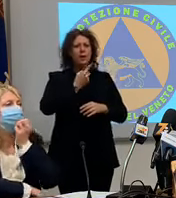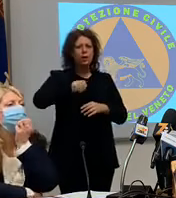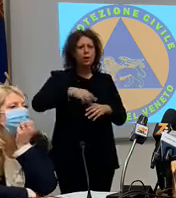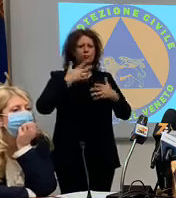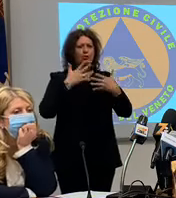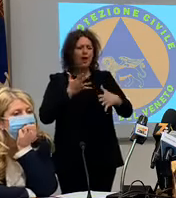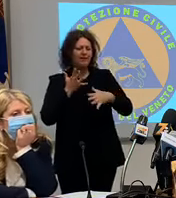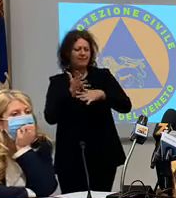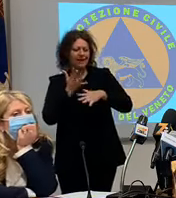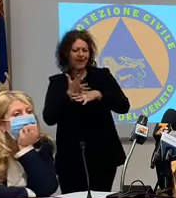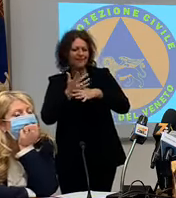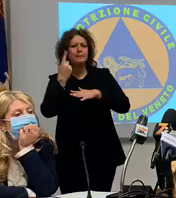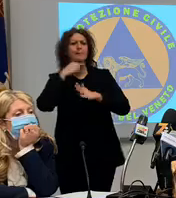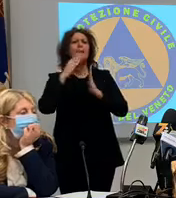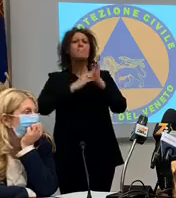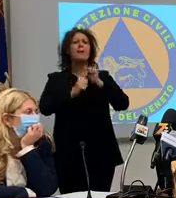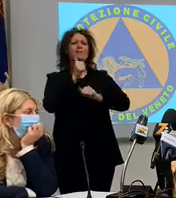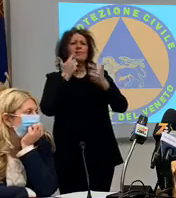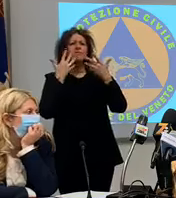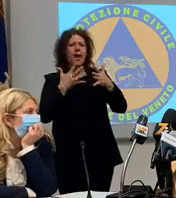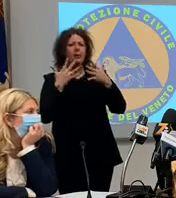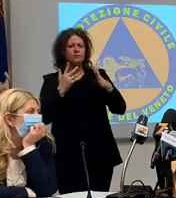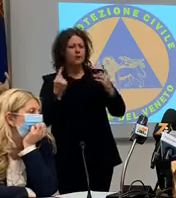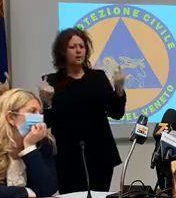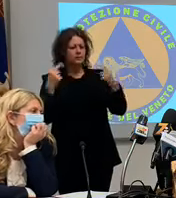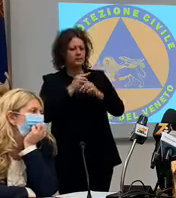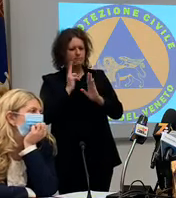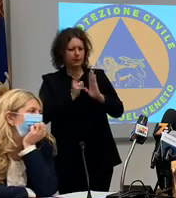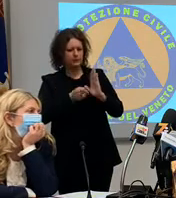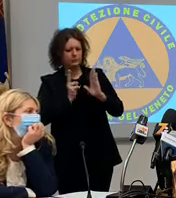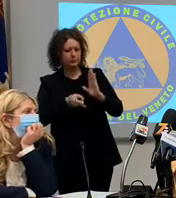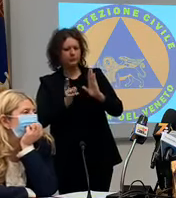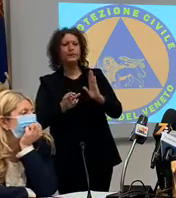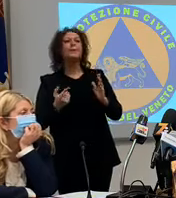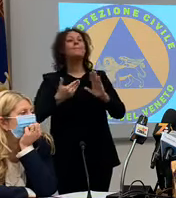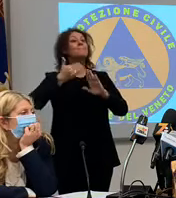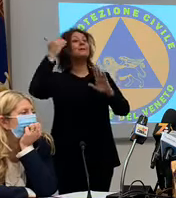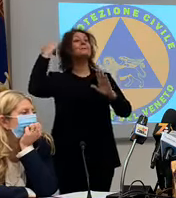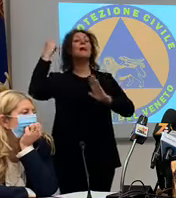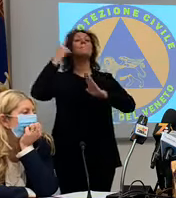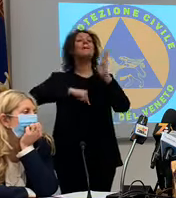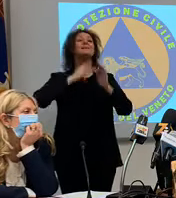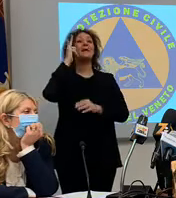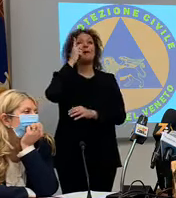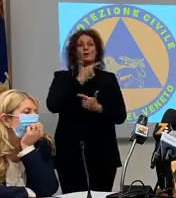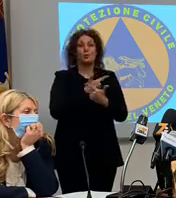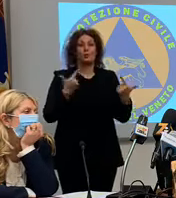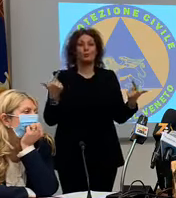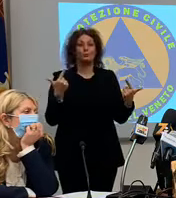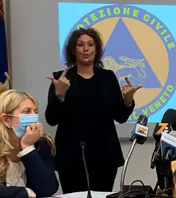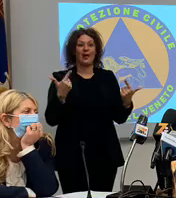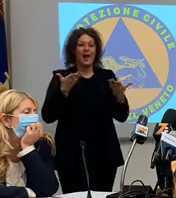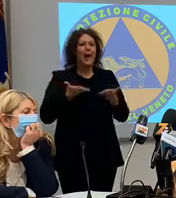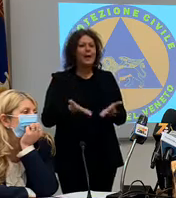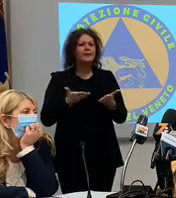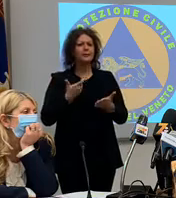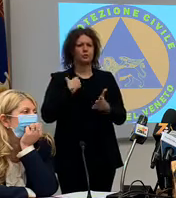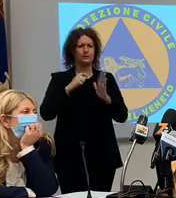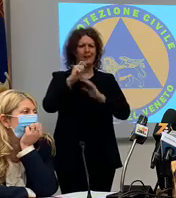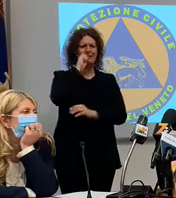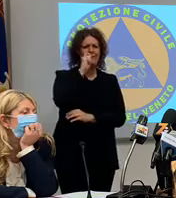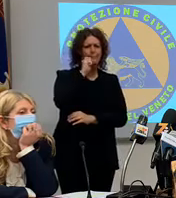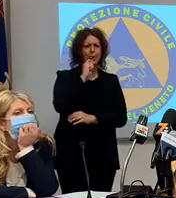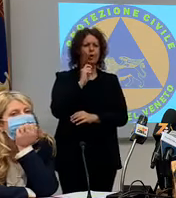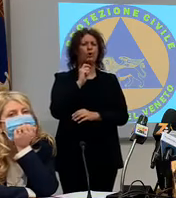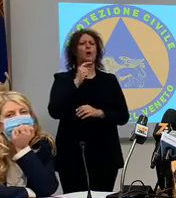sognavamo oltre a essere blindate facciamo i tamponi 4 giorni agli operatori facciamo i tamponi agli ospiti abbiamo